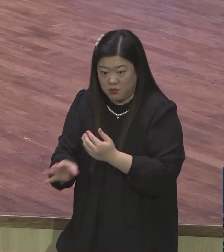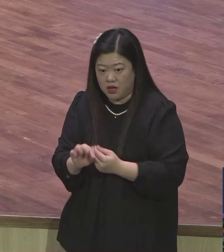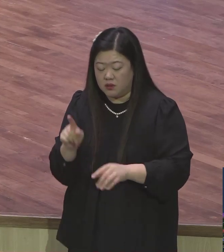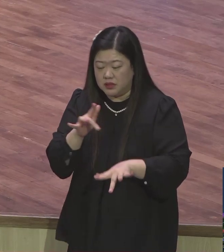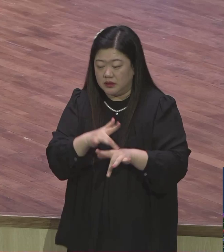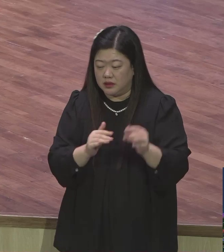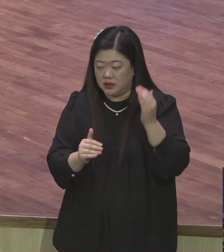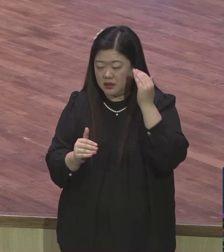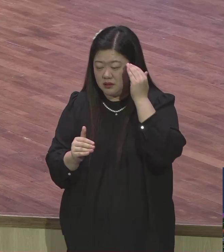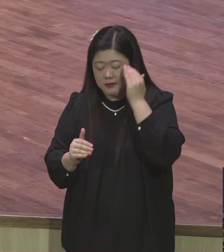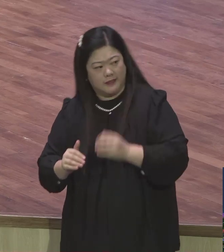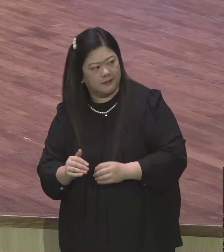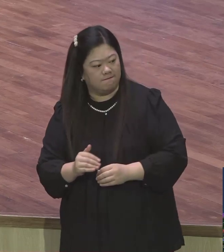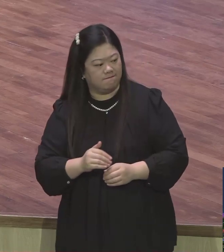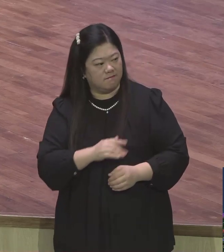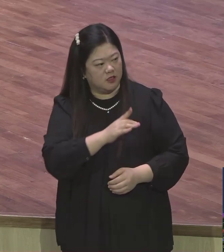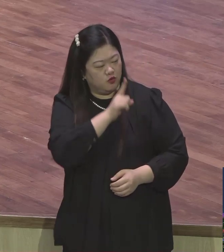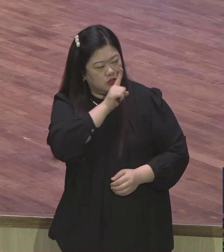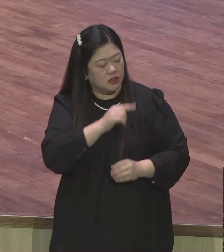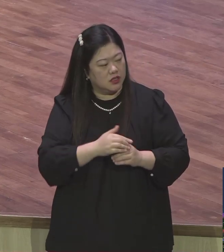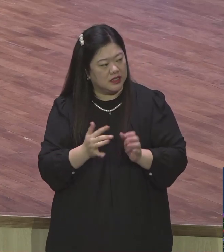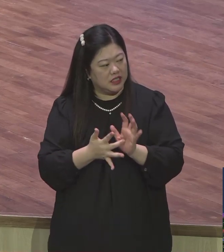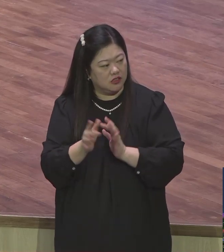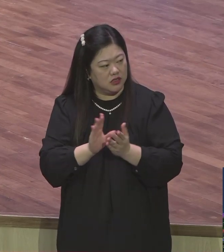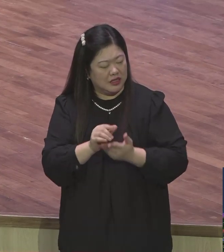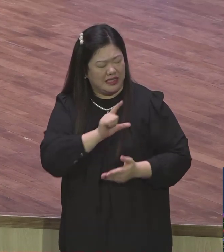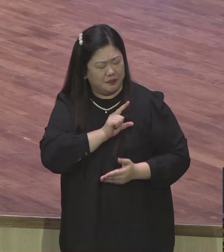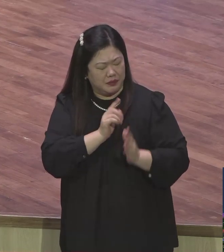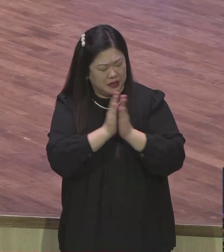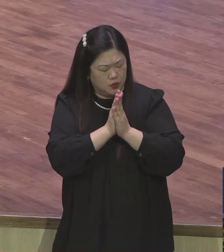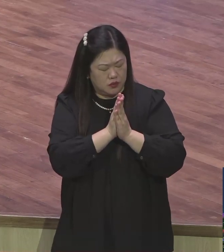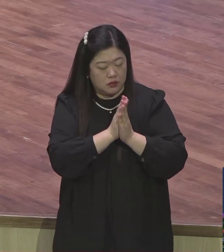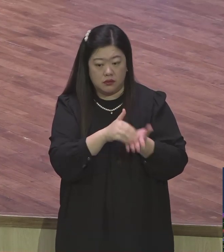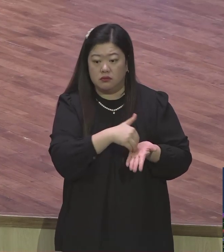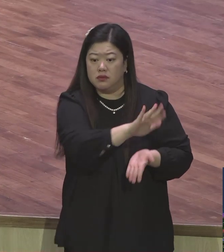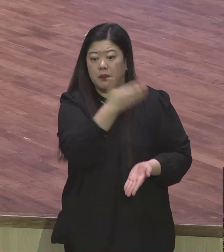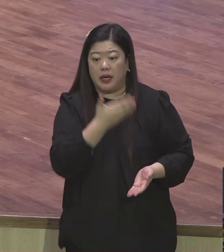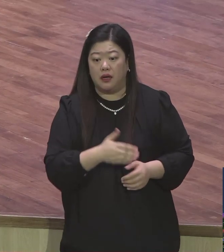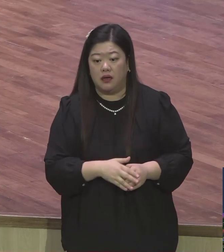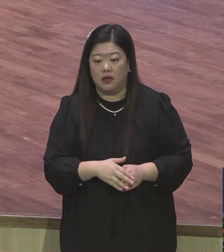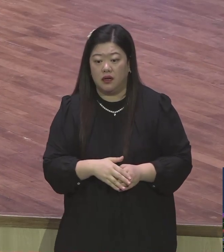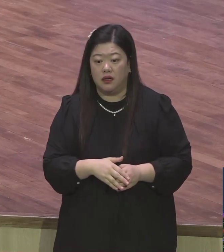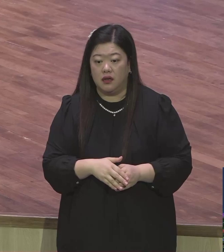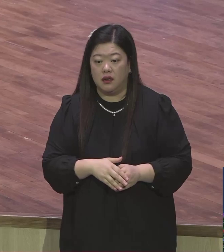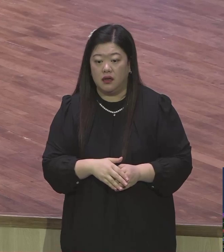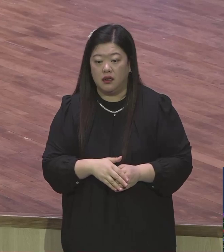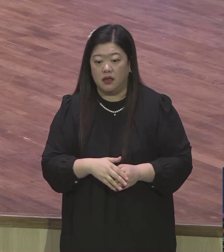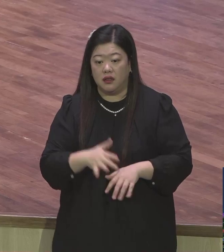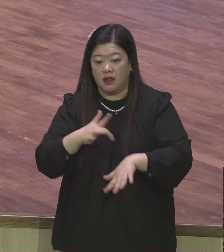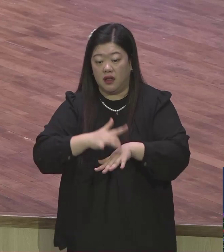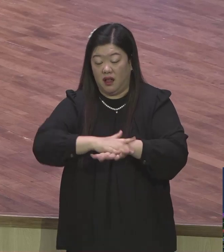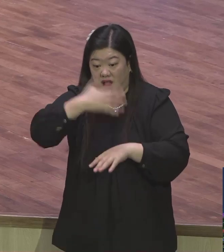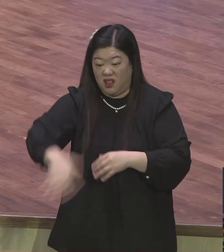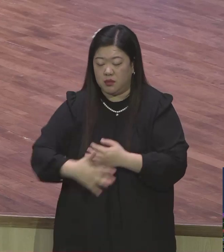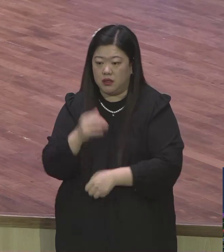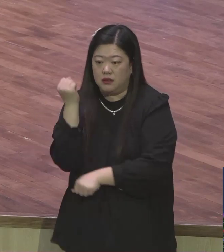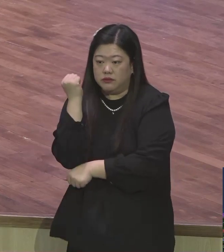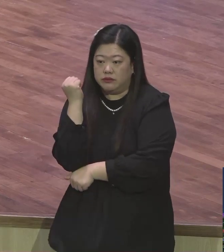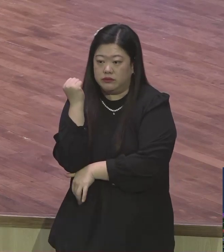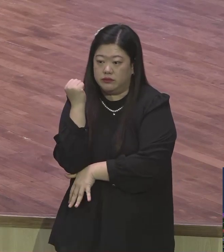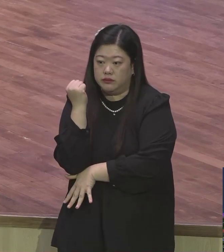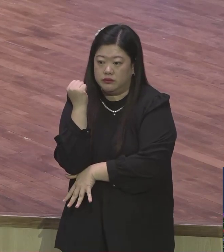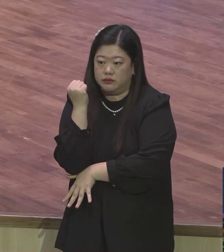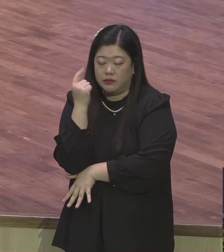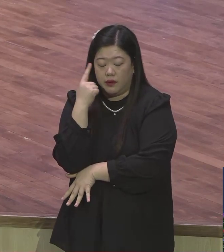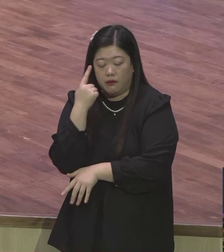뜁니다. 그때부터 막 훈련 받습니다. 큰일 나잖아요, 사단이. 그게 안 건드립니다. 가만히. 그래서 아무것도 안 하고 건강한 사람 조심하세요.